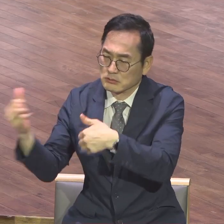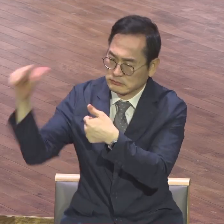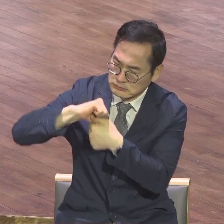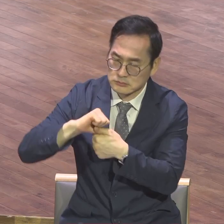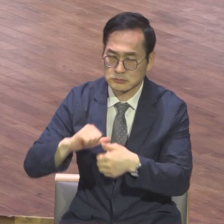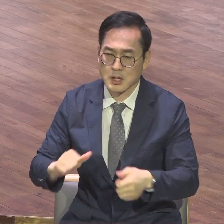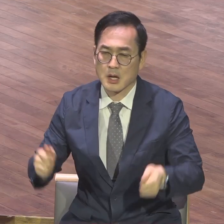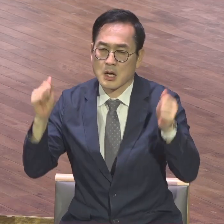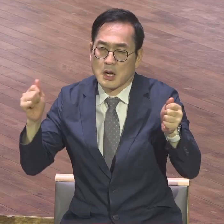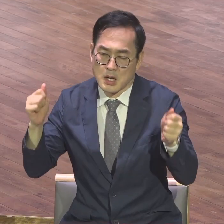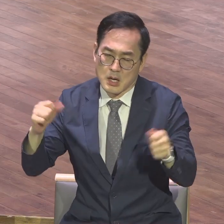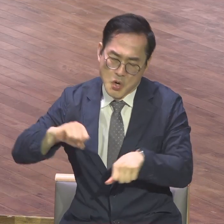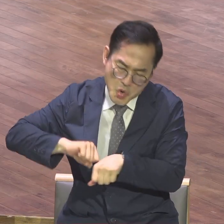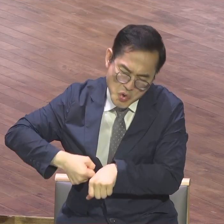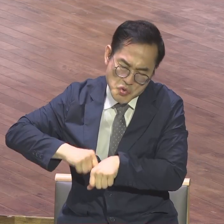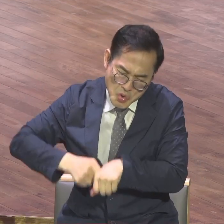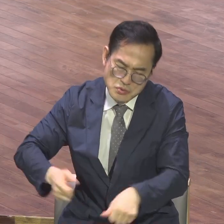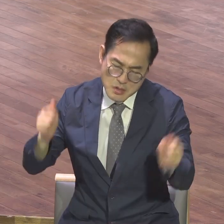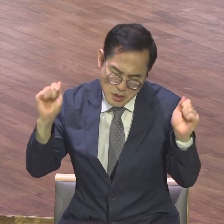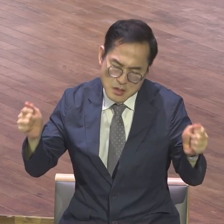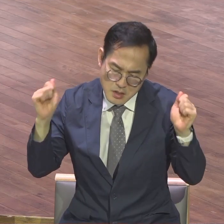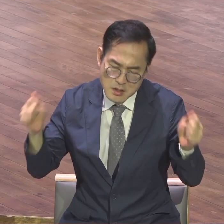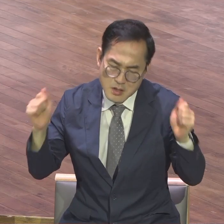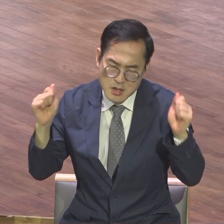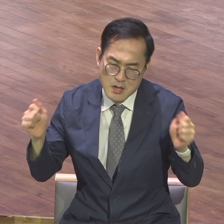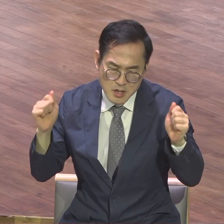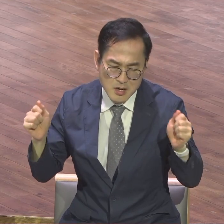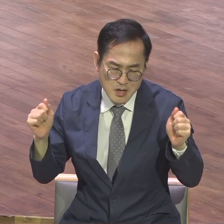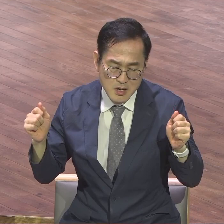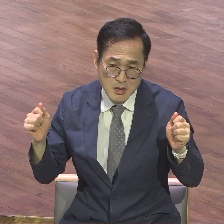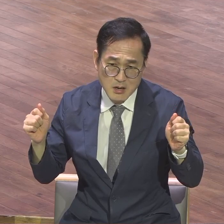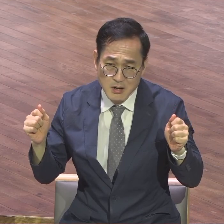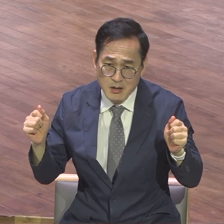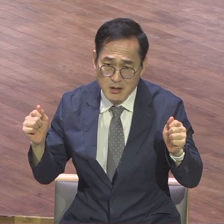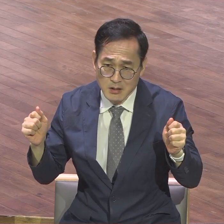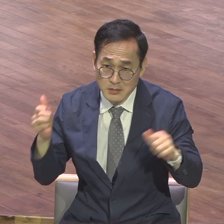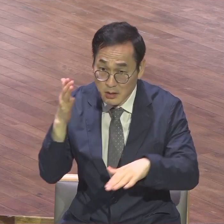얼마나 영적 세계 속에 살다가 오니까 연계를 알겠어요.